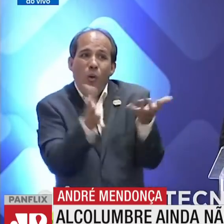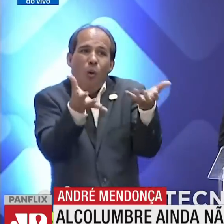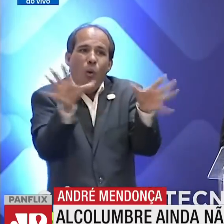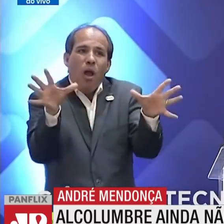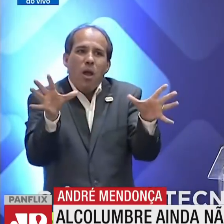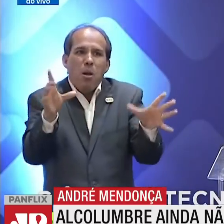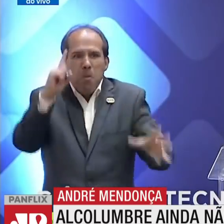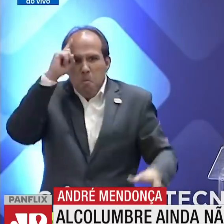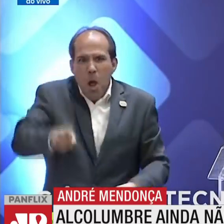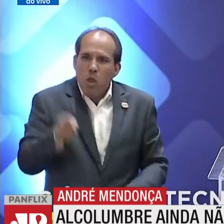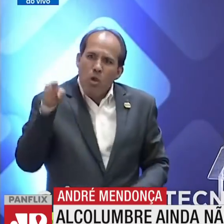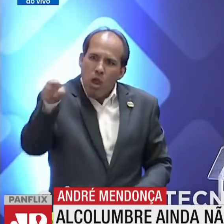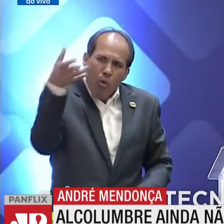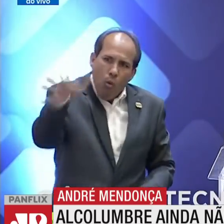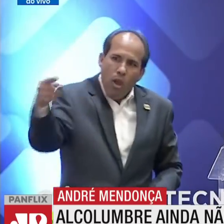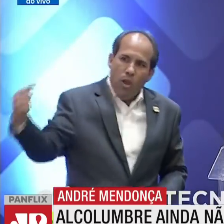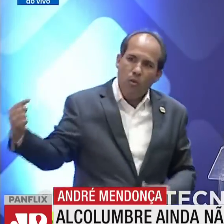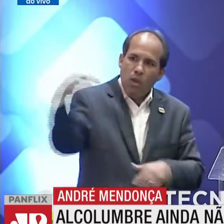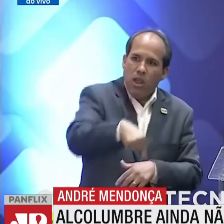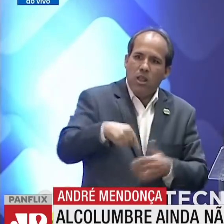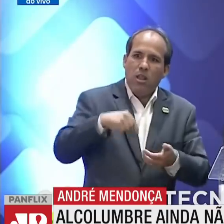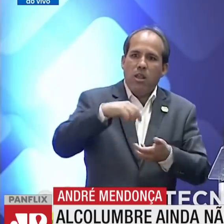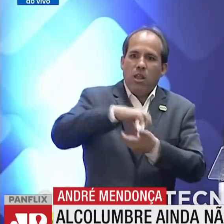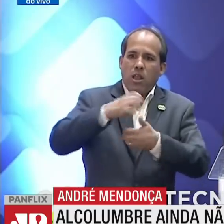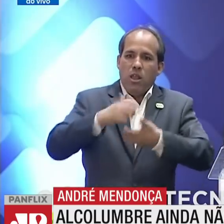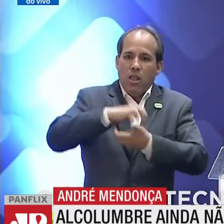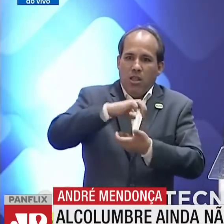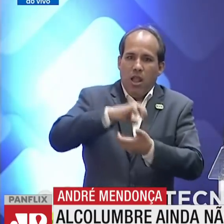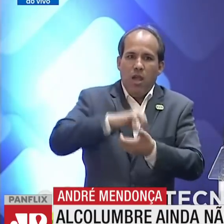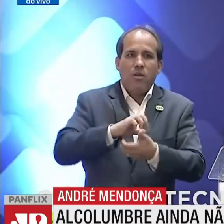e chega recado. A gente resolve CPI,